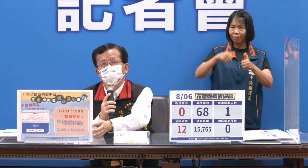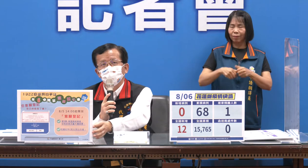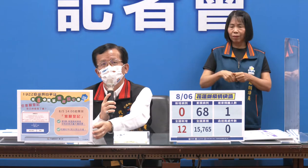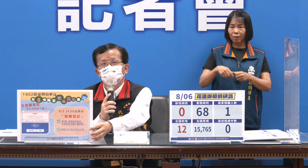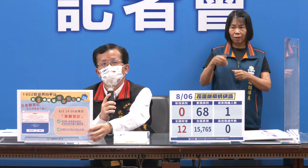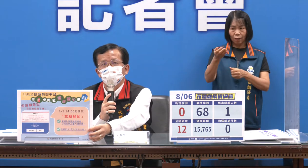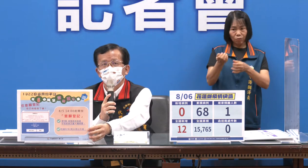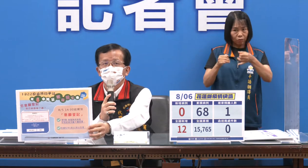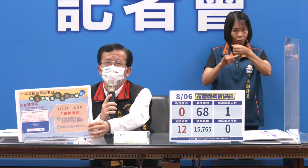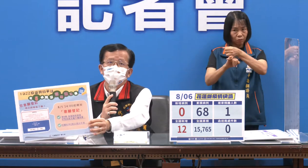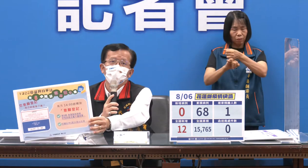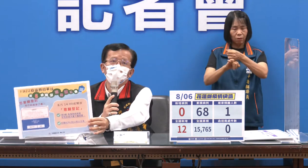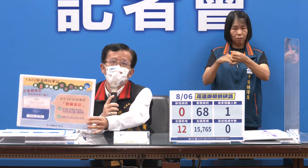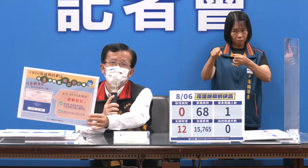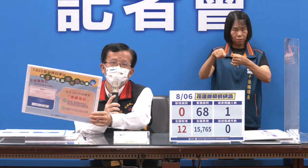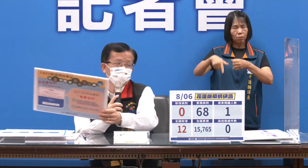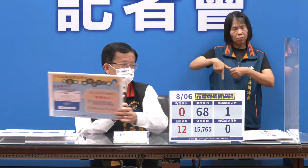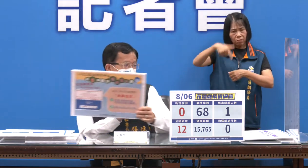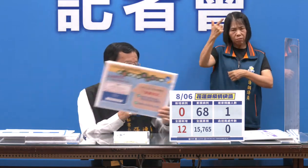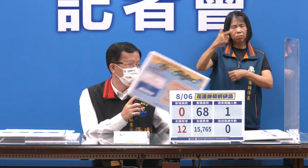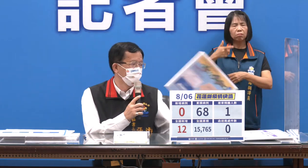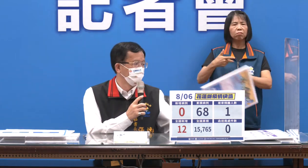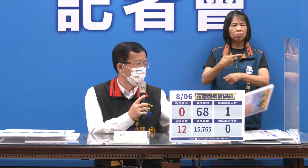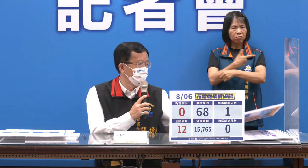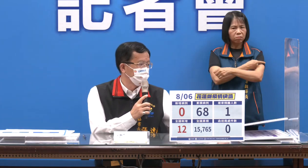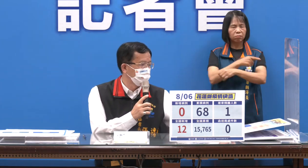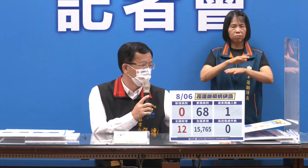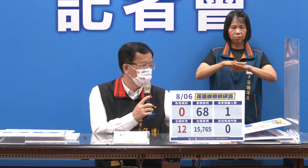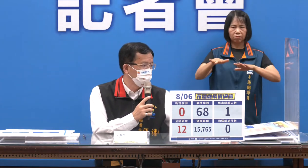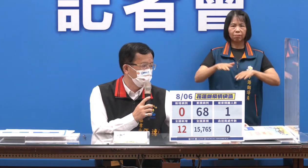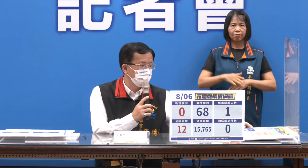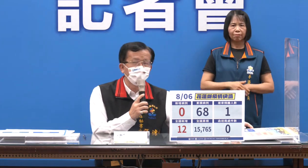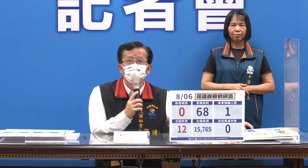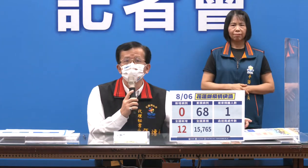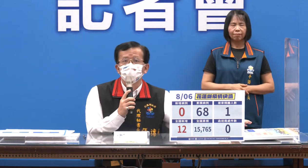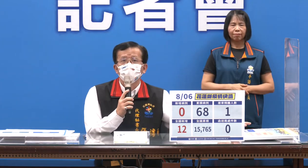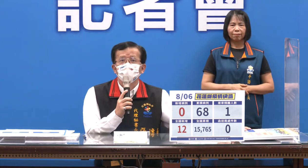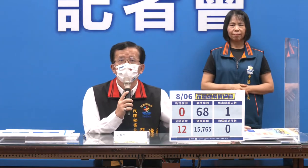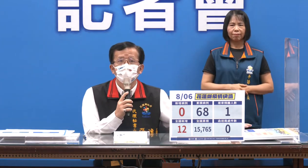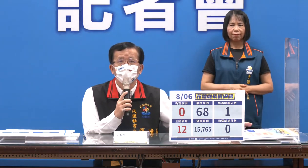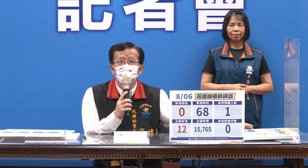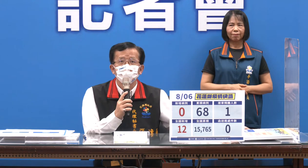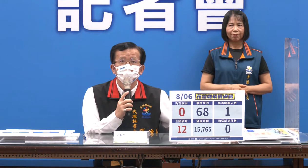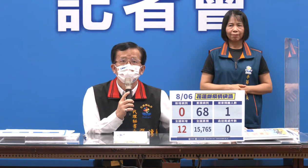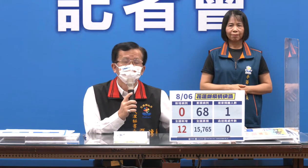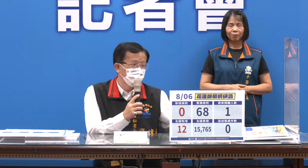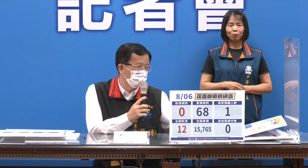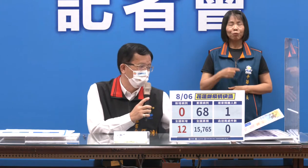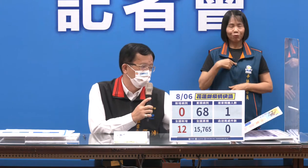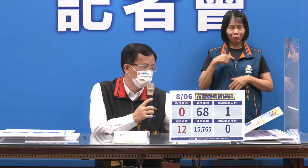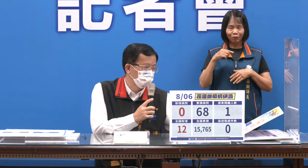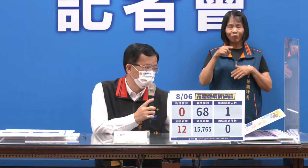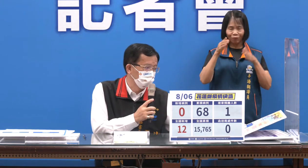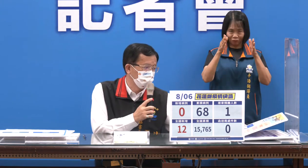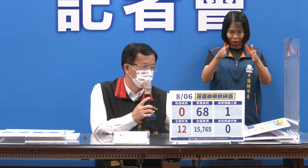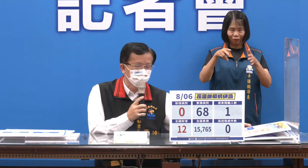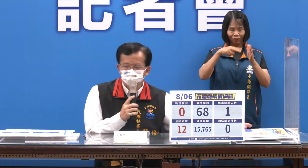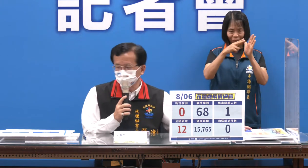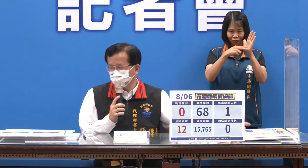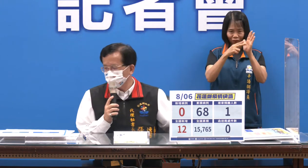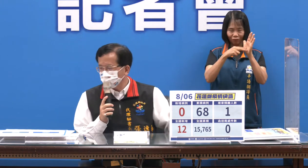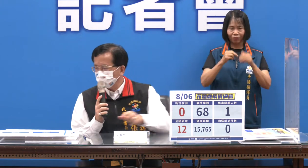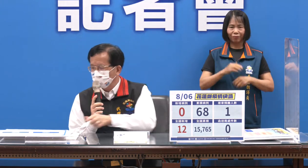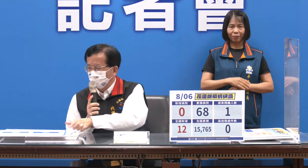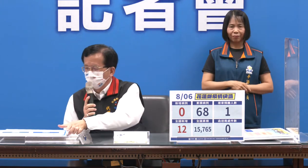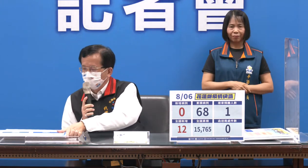会比较快接种到。这个我特别要来跟我们乡亲朋友来做说明。